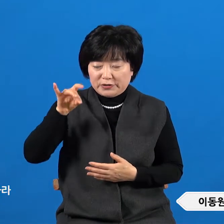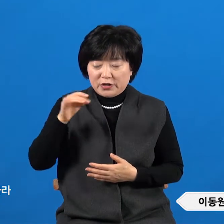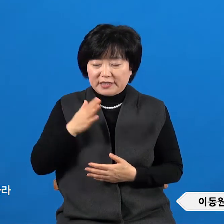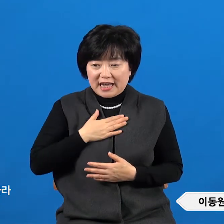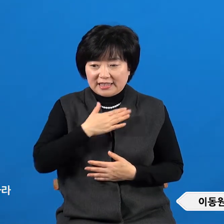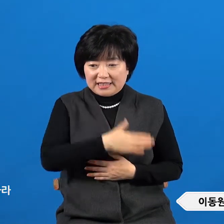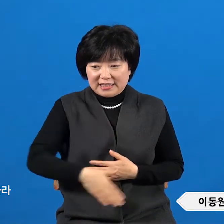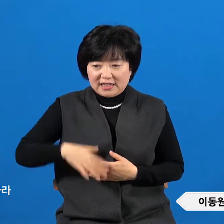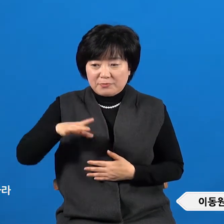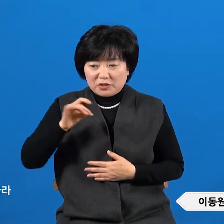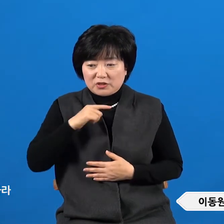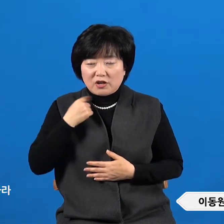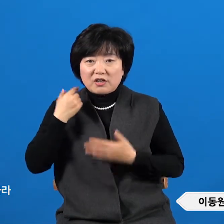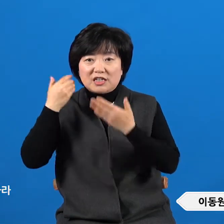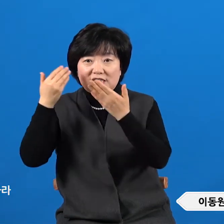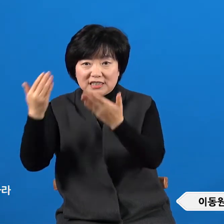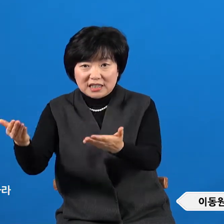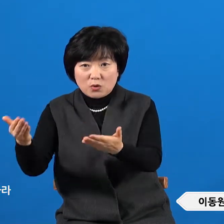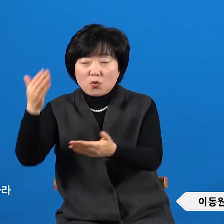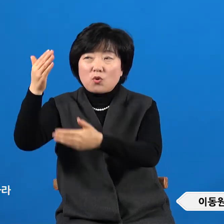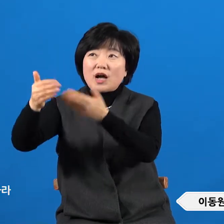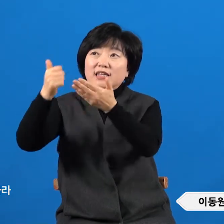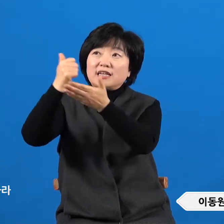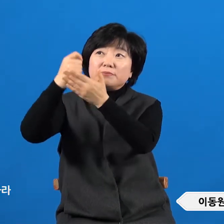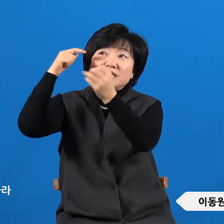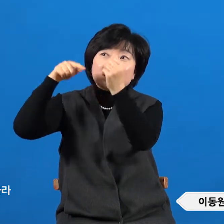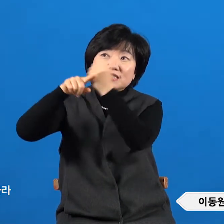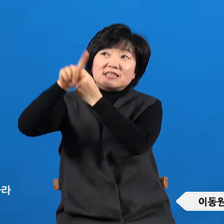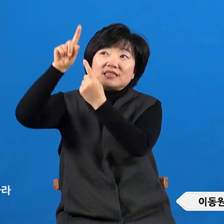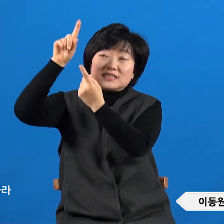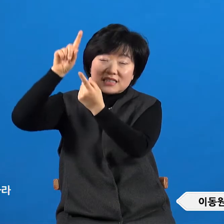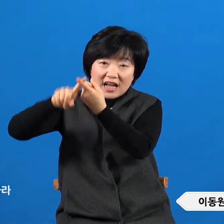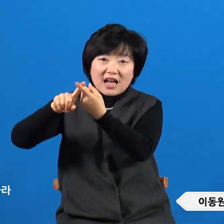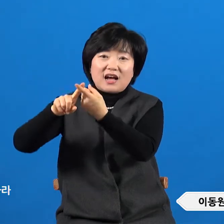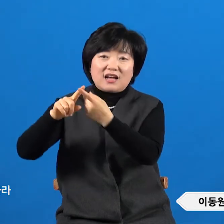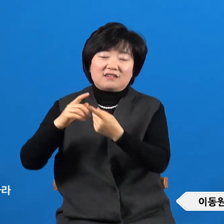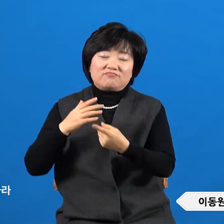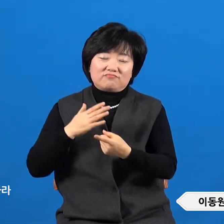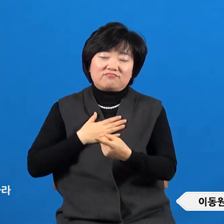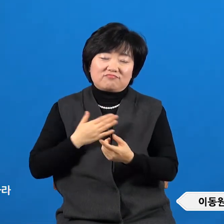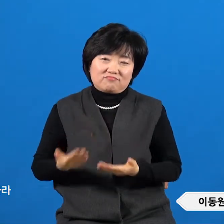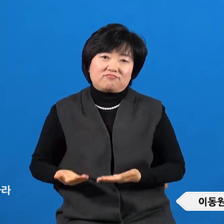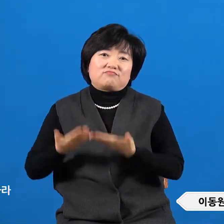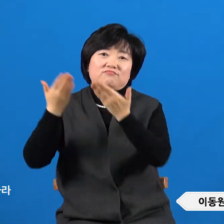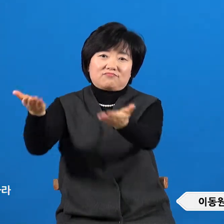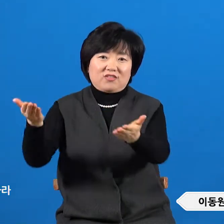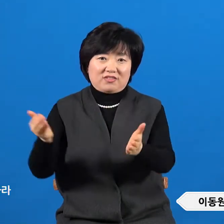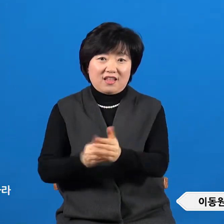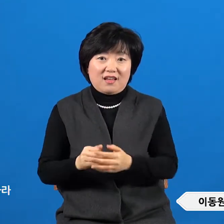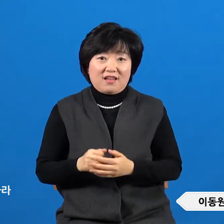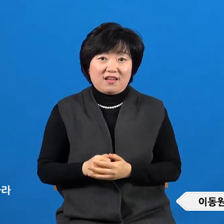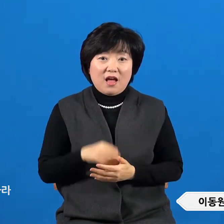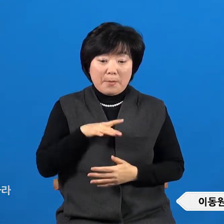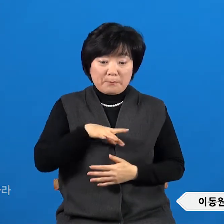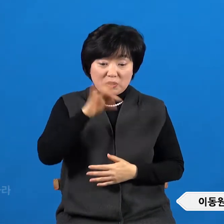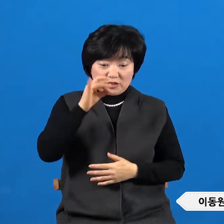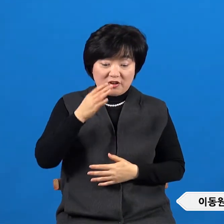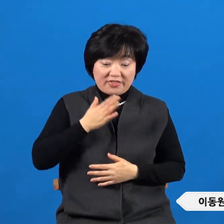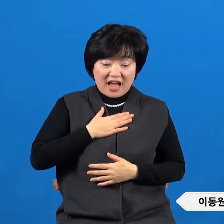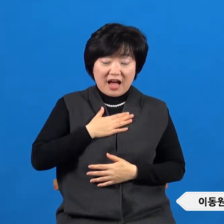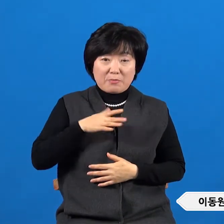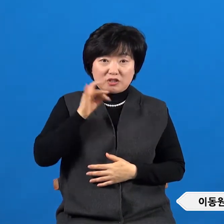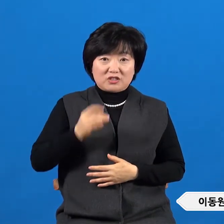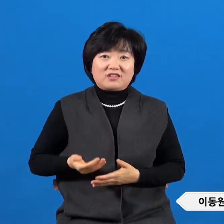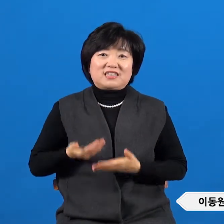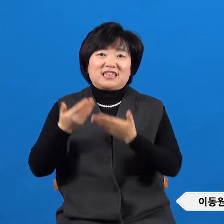주께 드리고 또 하나님의 뜻을 따라 우리에게 주었다라. 여기서 강조한 단어는 뭐냐? 먼저